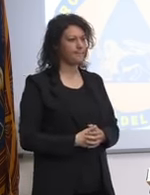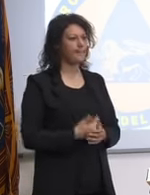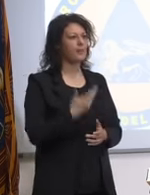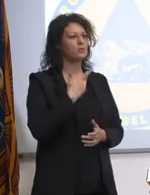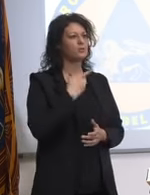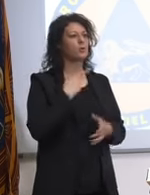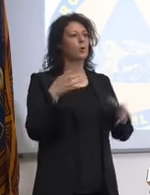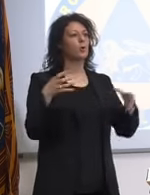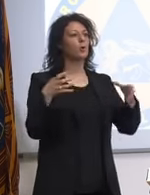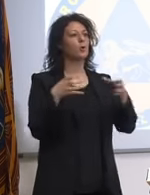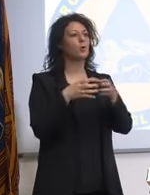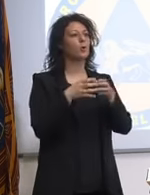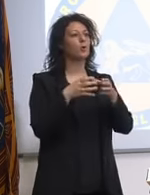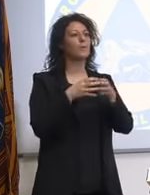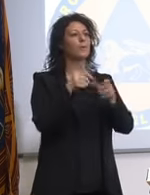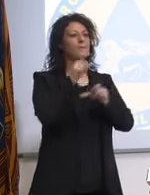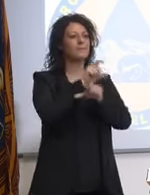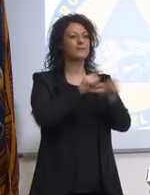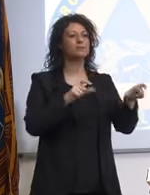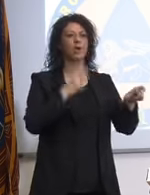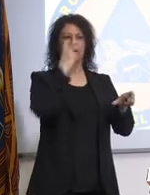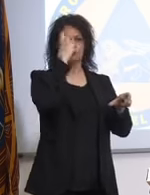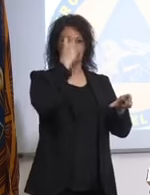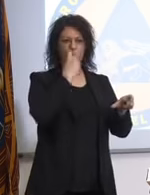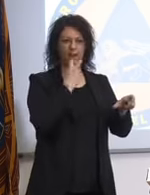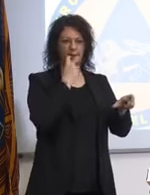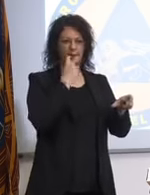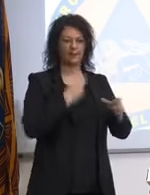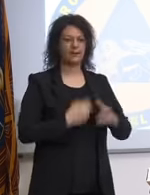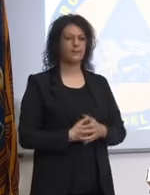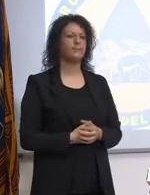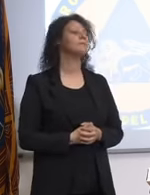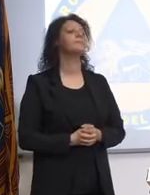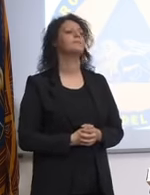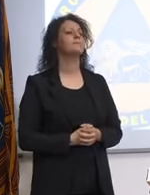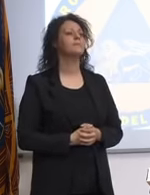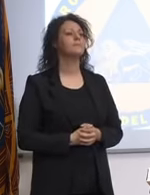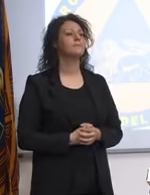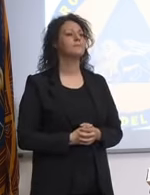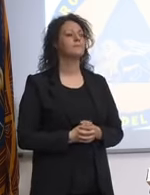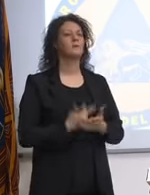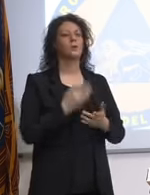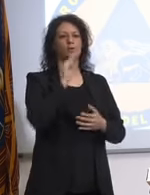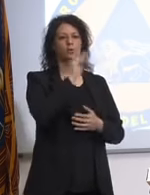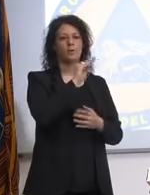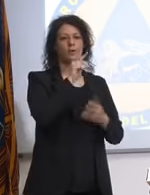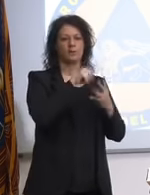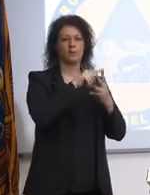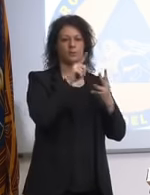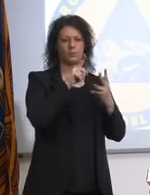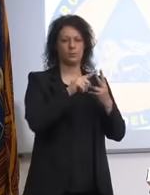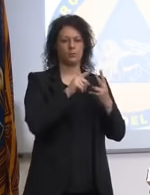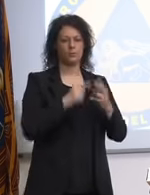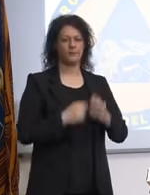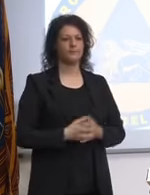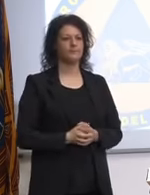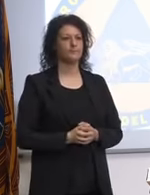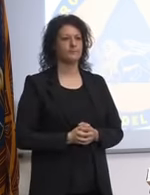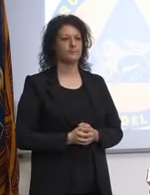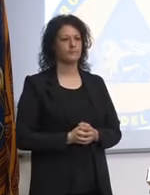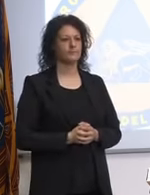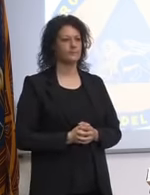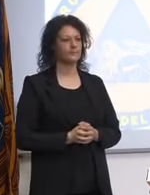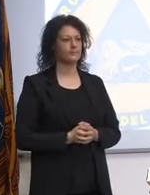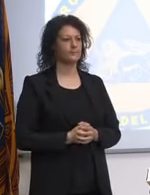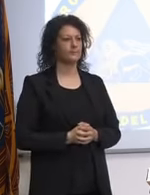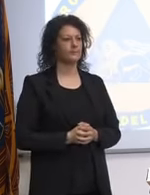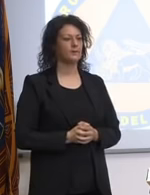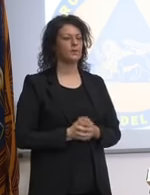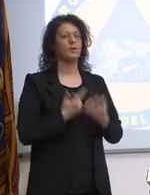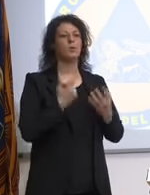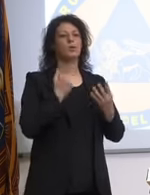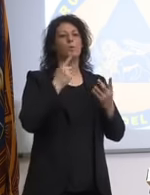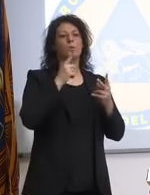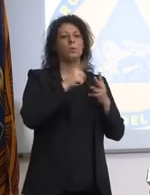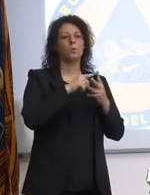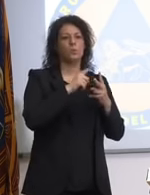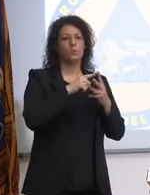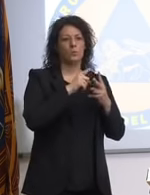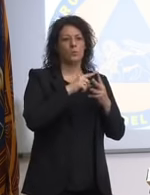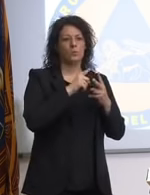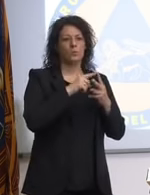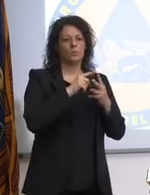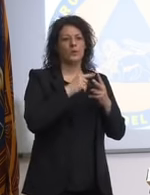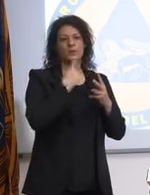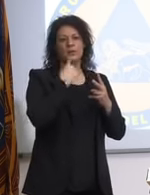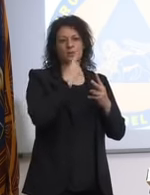gruppo di persone non vedenti chiede due cose. Una, che forse è già superata, dicevano noi